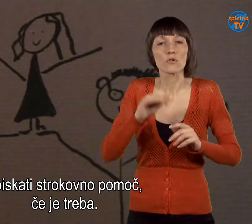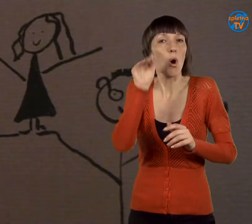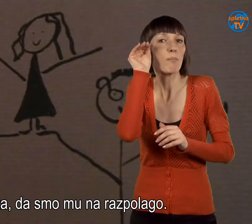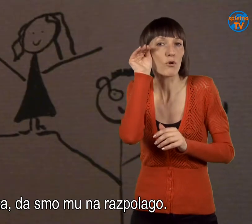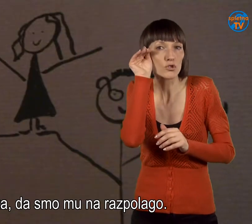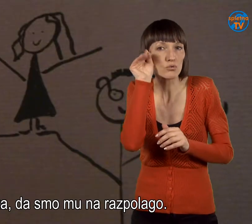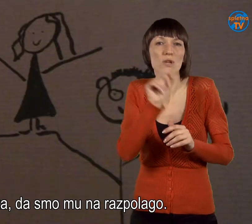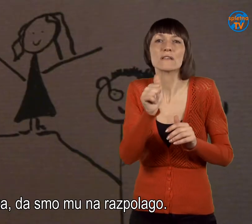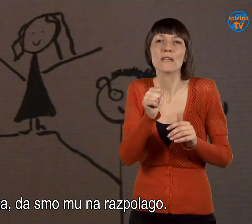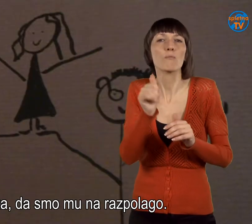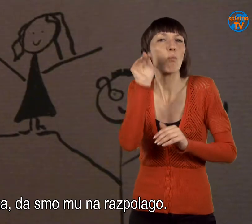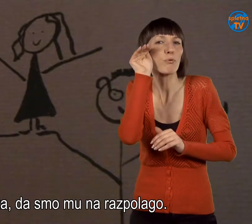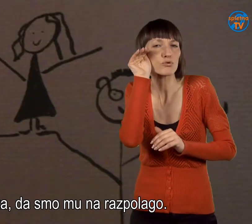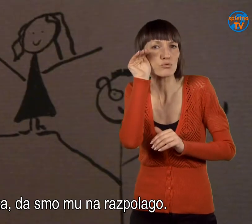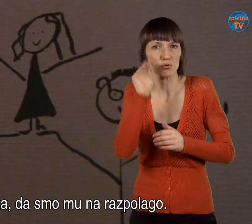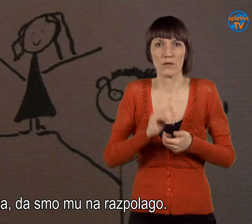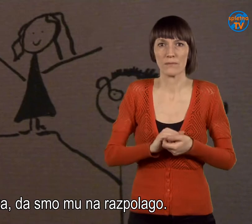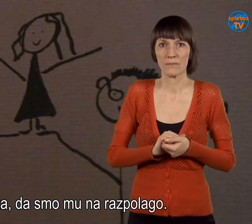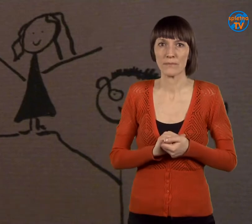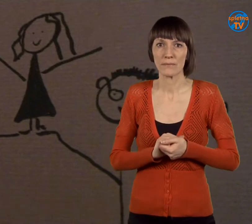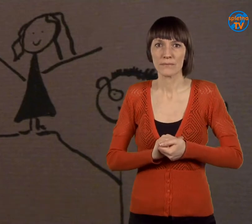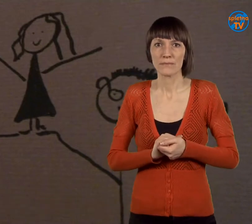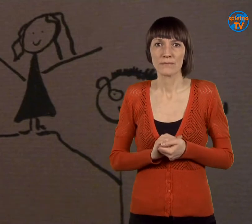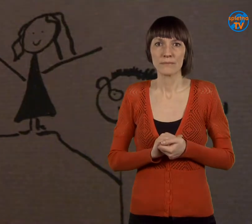treba, skratka, da smo mu na razpolago.